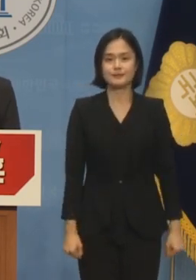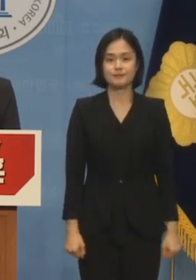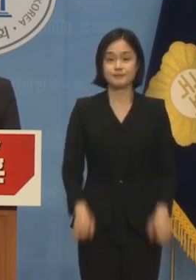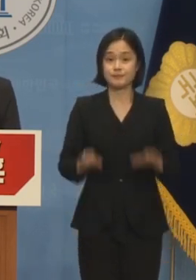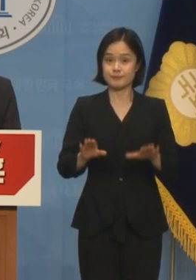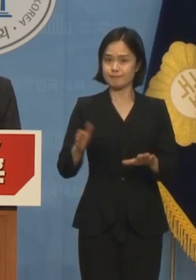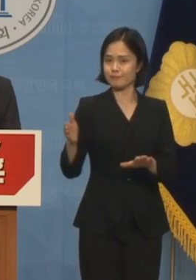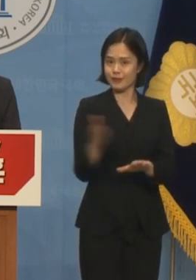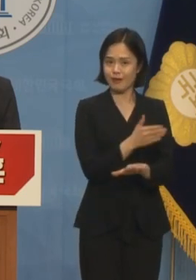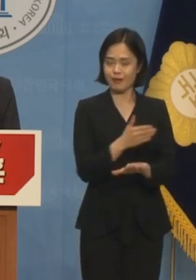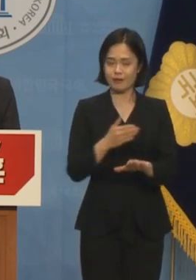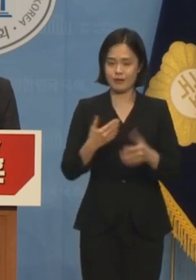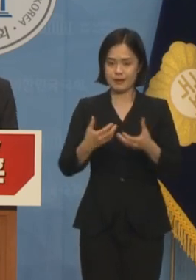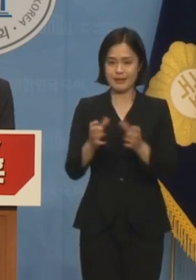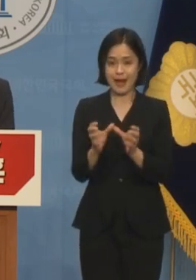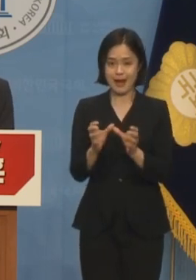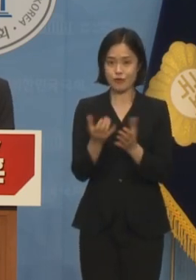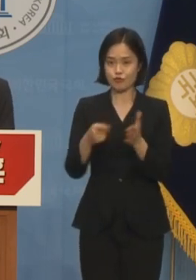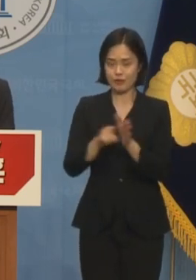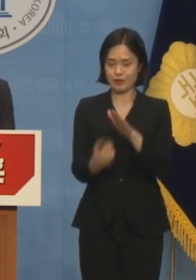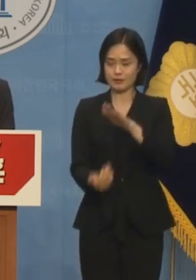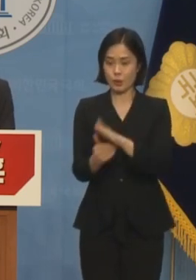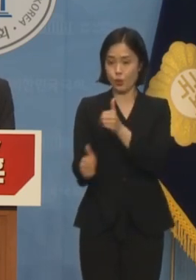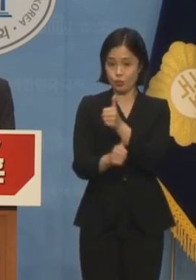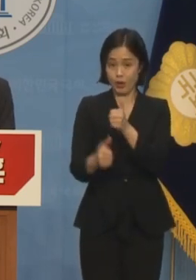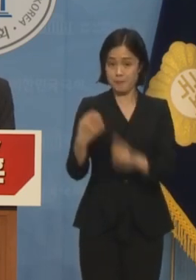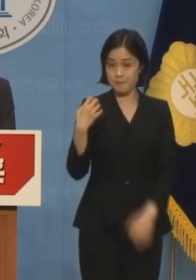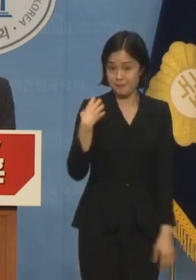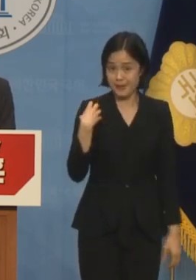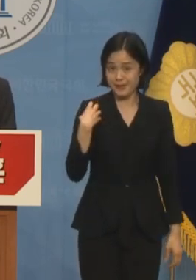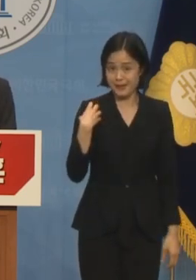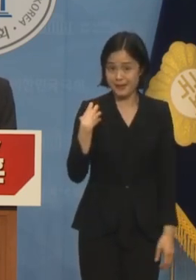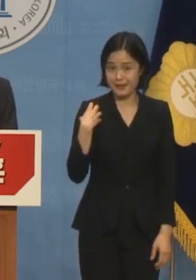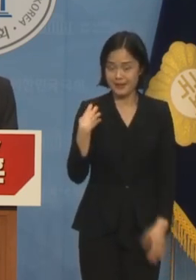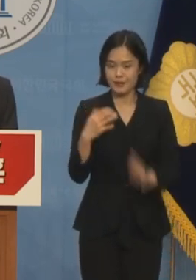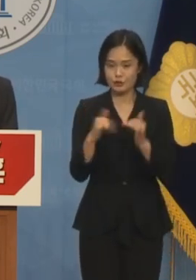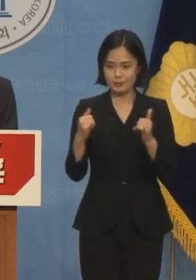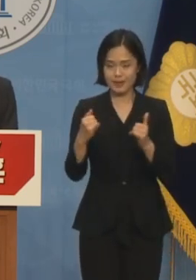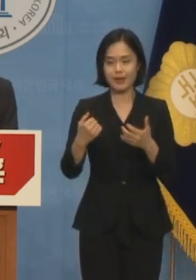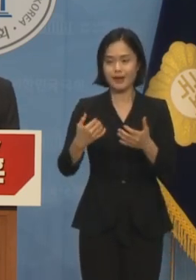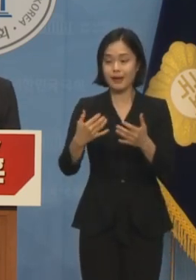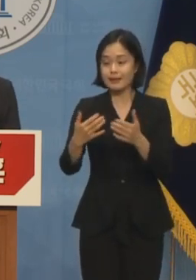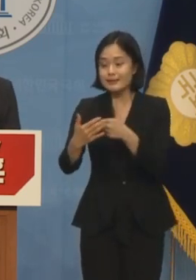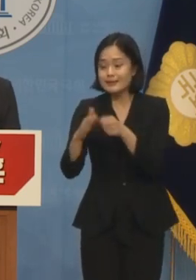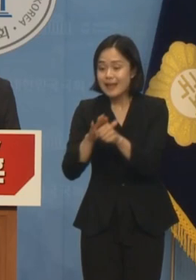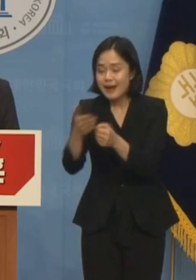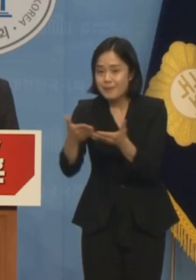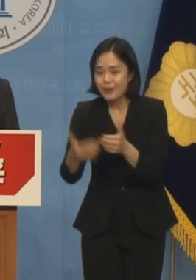당 지도부에서 우리 국민의힘을 국민에게 사랑받고